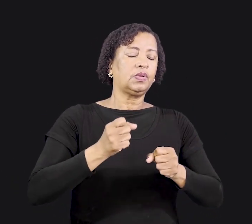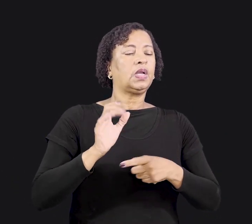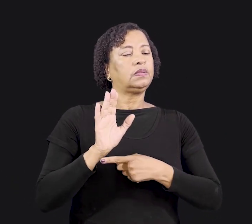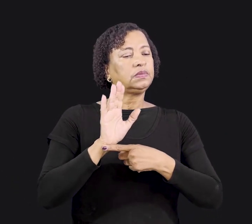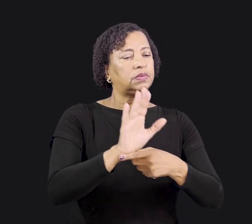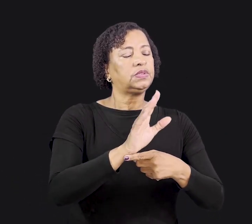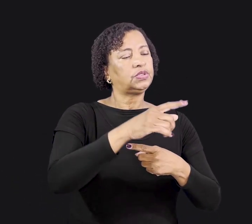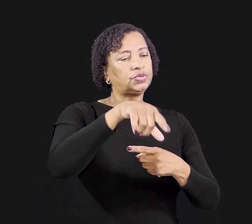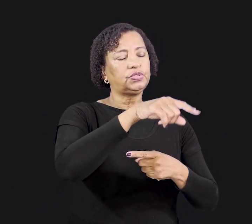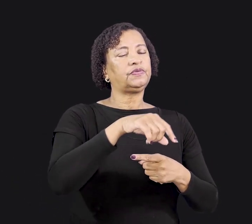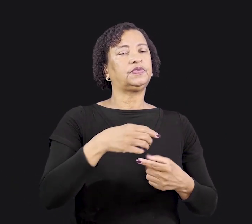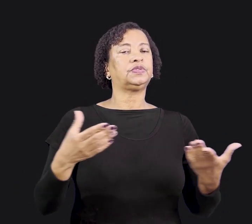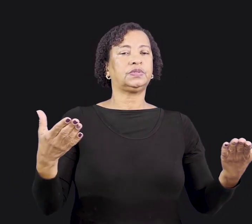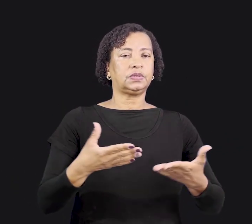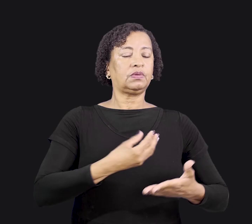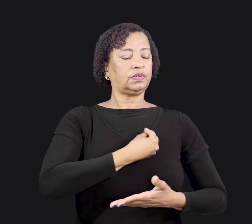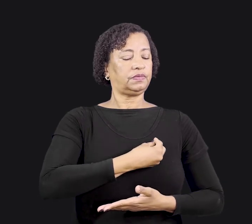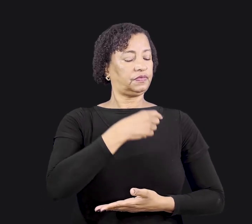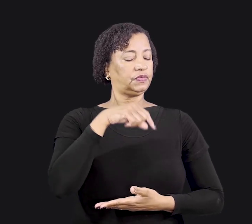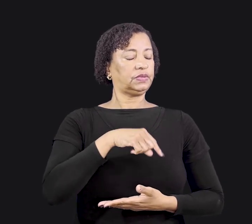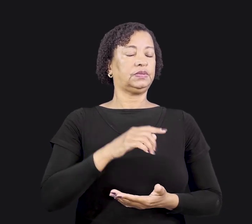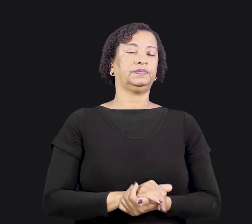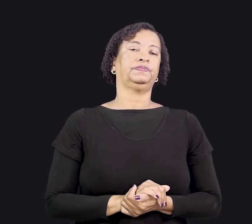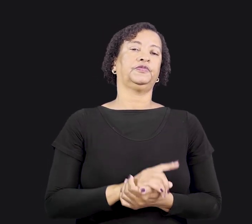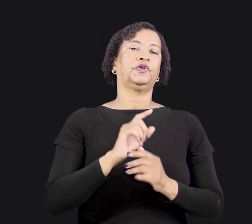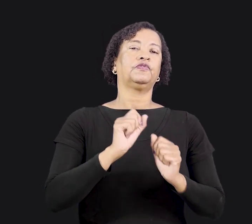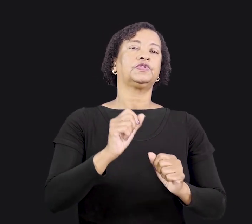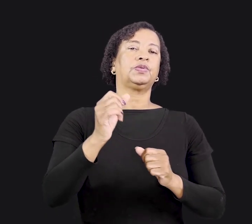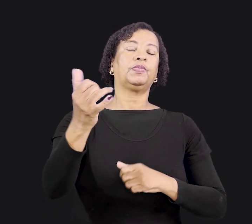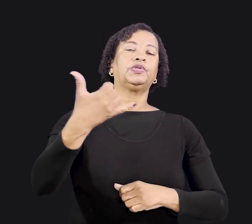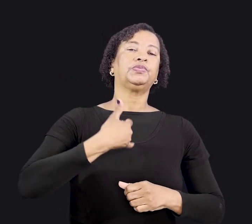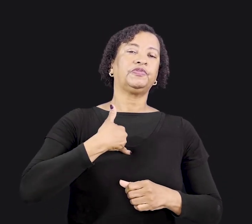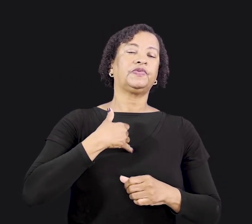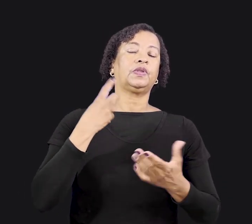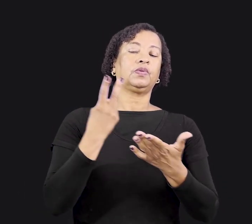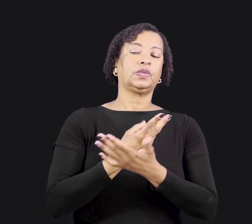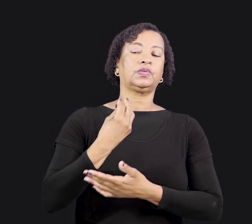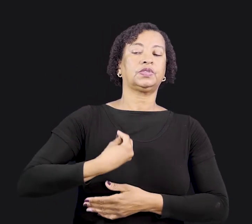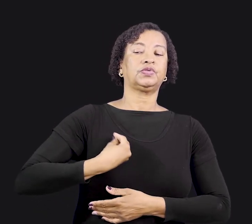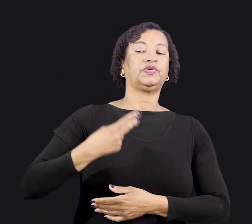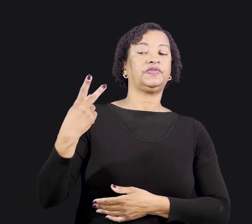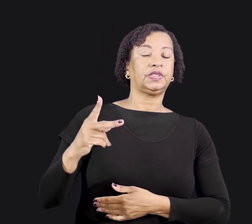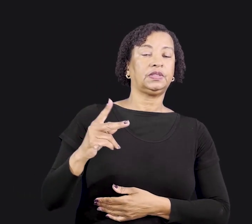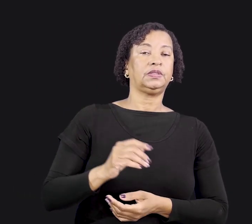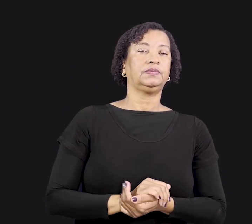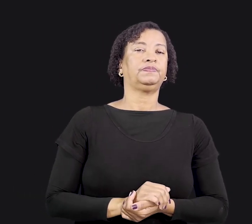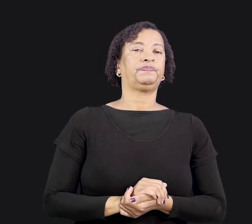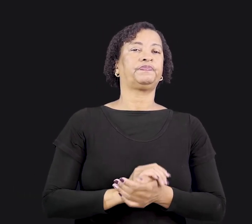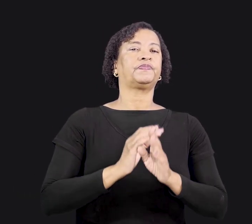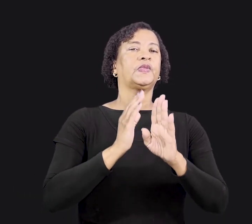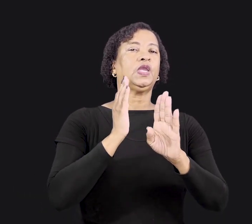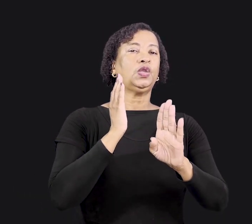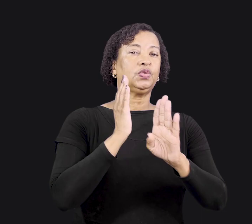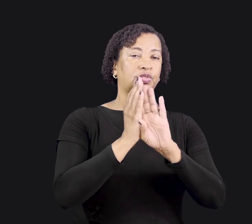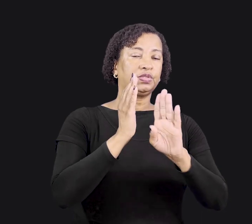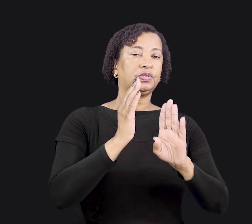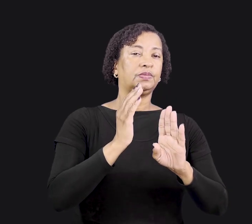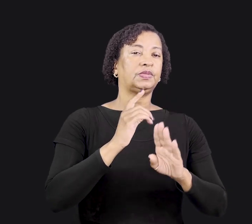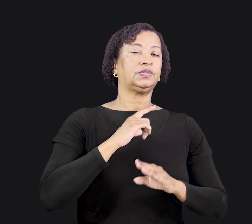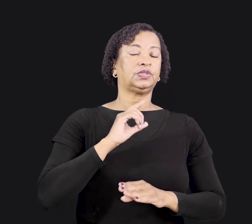e ajudar vocês, e aqui estou eu. Você pode me dizer o que aconteceu com esse homem? Ele descobriu que havia R$2.000